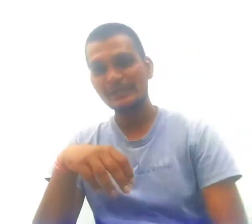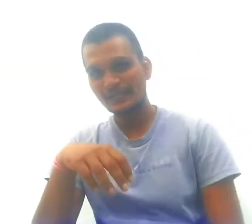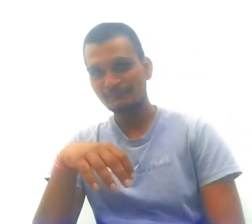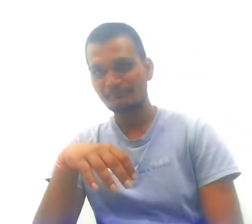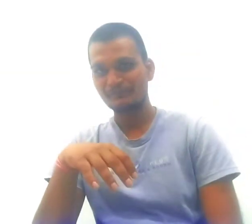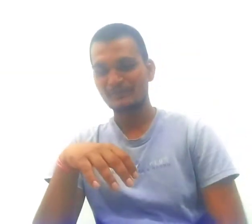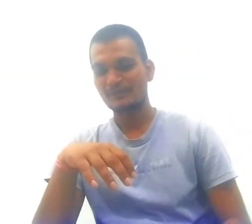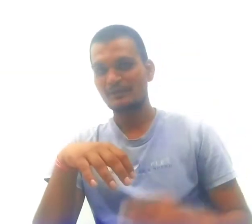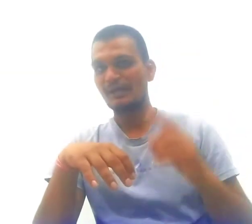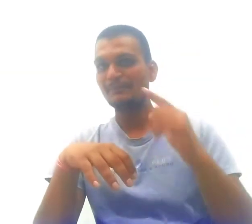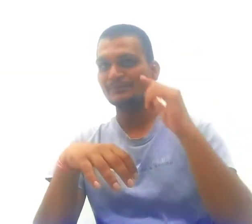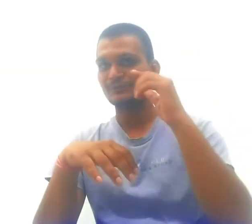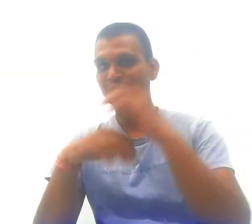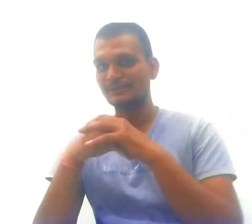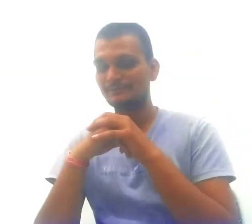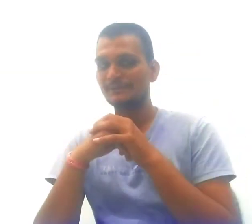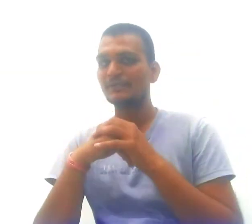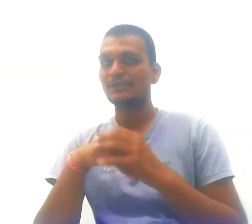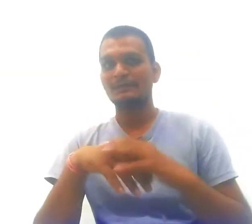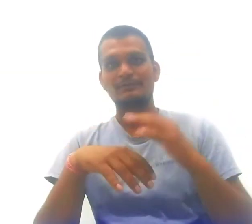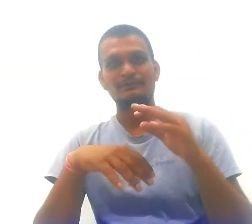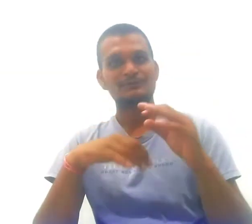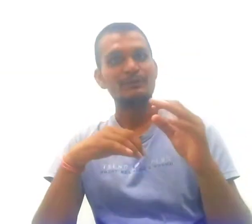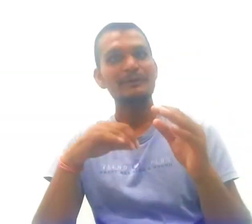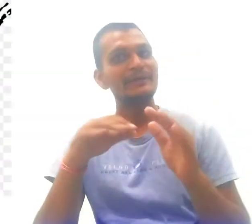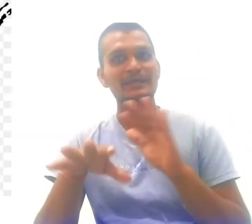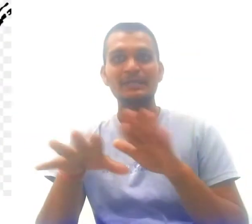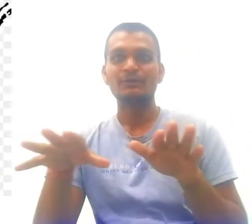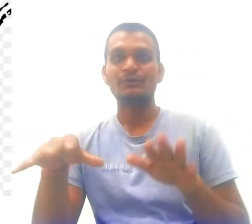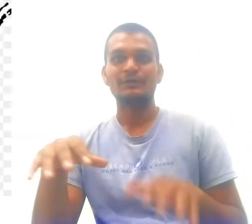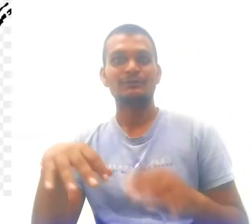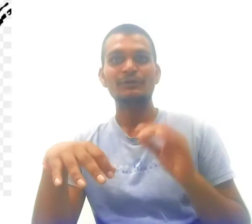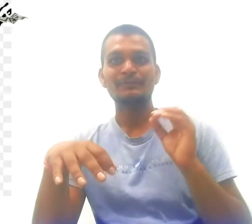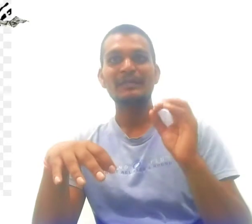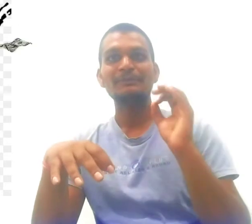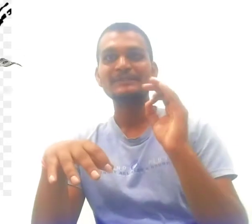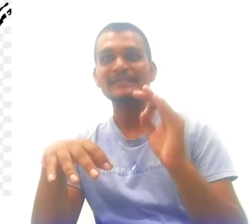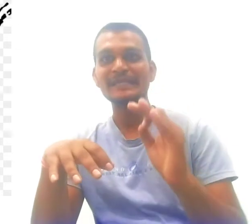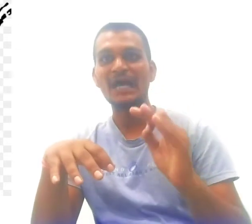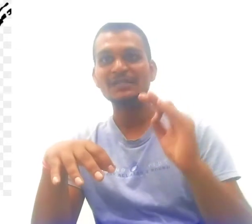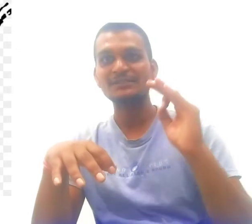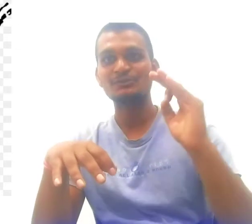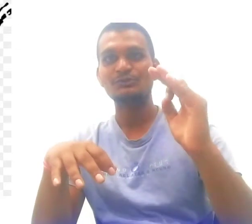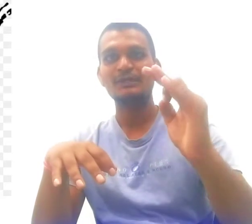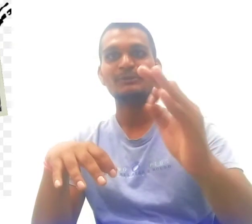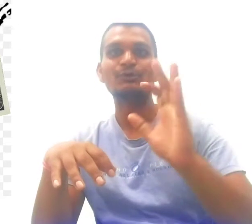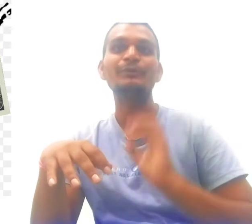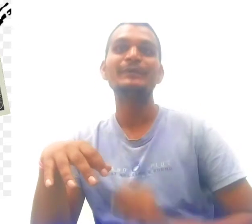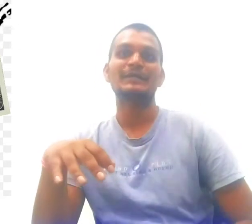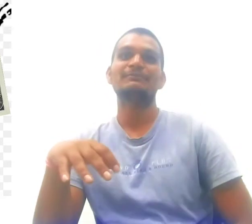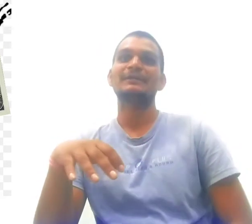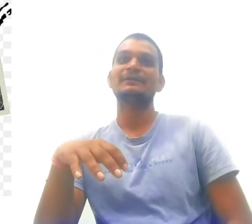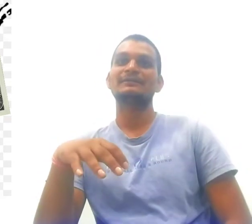क्या? आप ही सोचिए, स्वभाव के नहीं करोगे, क्योंकि बिना पैसे के आज की दुनिया में कोई भी काम नहीं करता